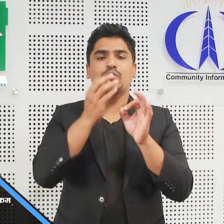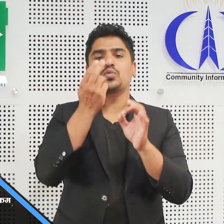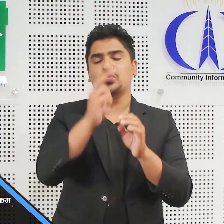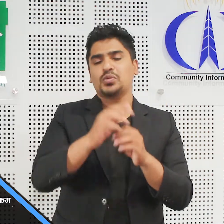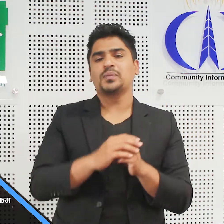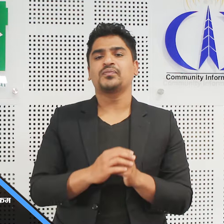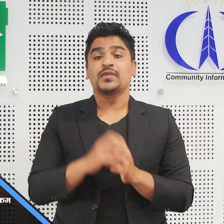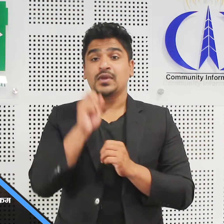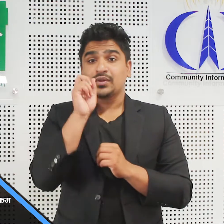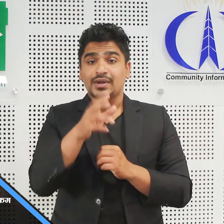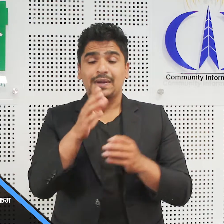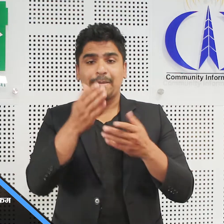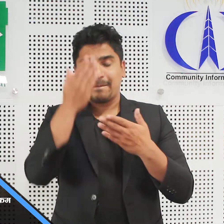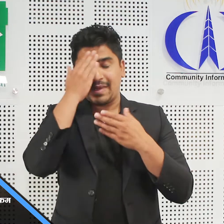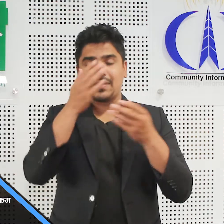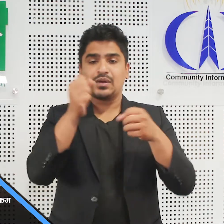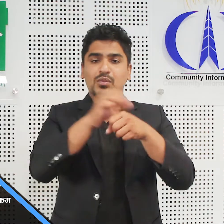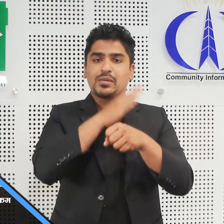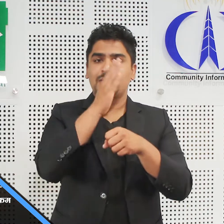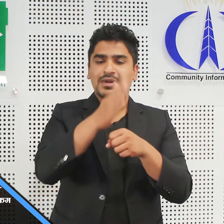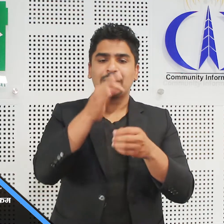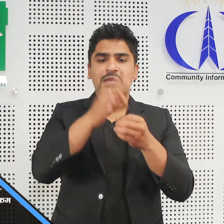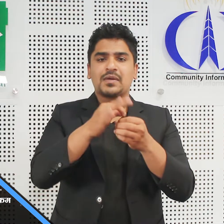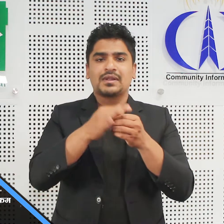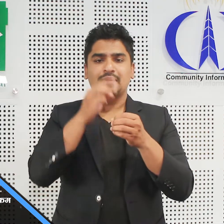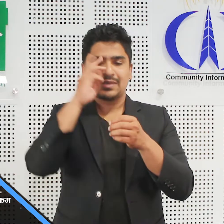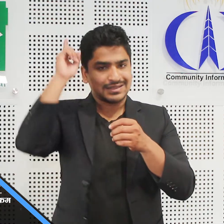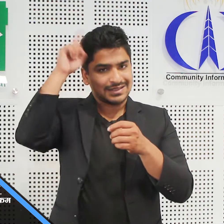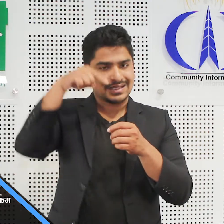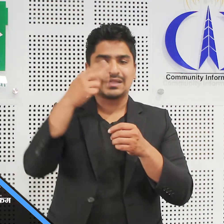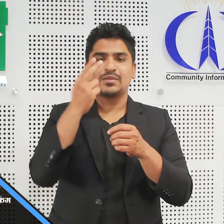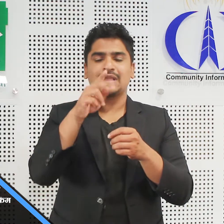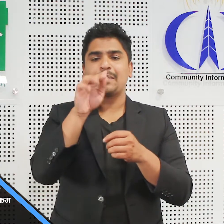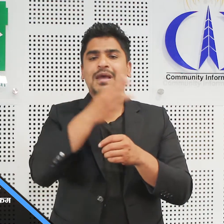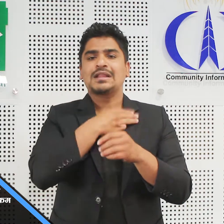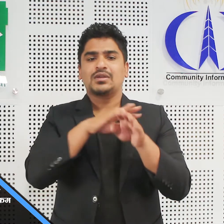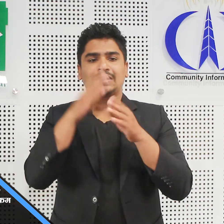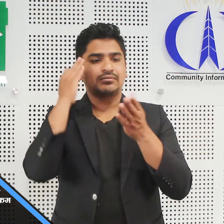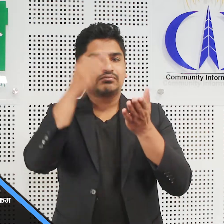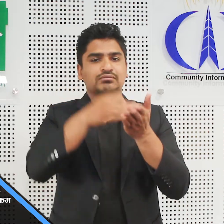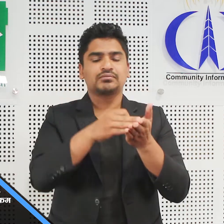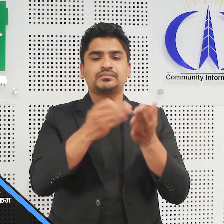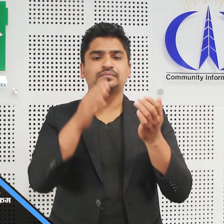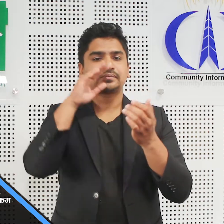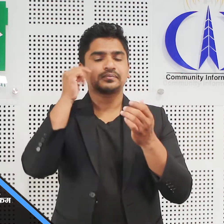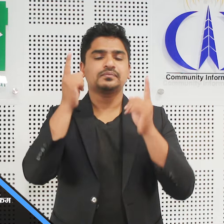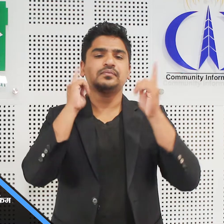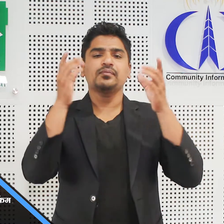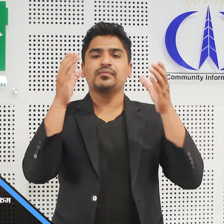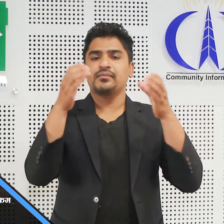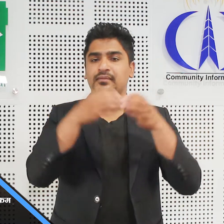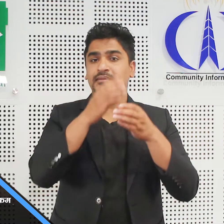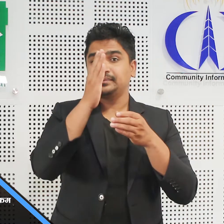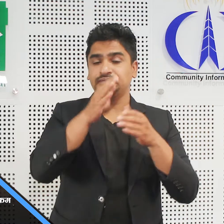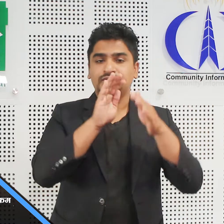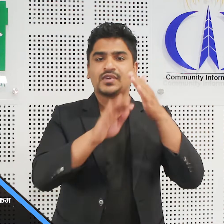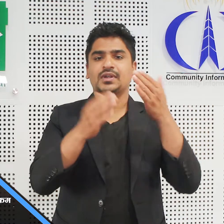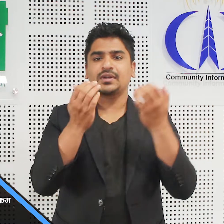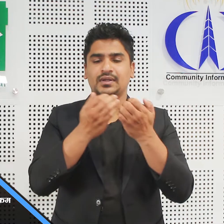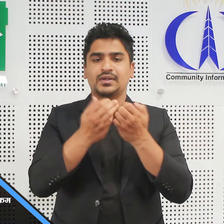नपर्ने, साउ मात्र फिर्ता गर्ने गरी त्यसरी दिएको भए हामीलाई अझ उपयुक्त हुन्थ्यो। तर महामारीको प्रभावले व्यवसायमा क्षति